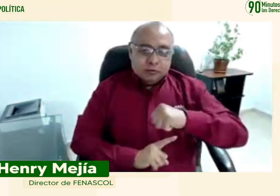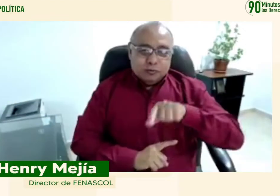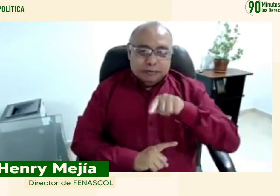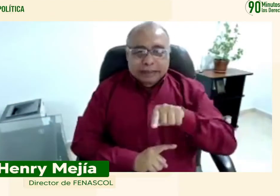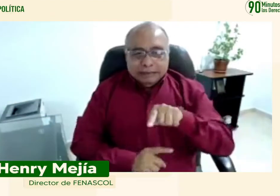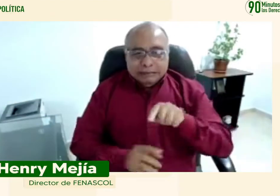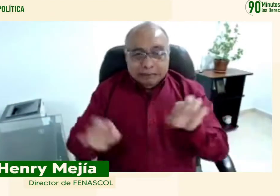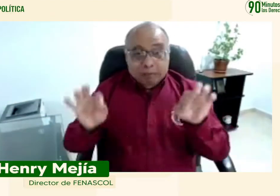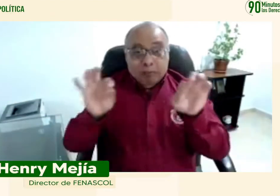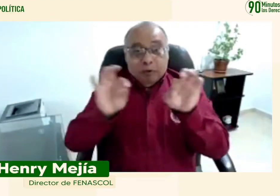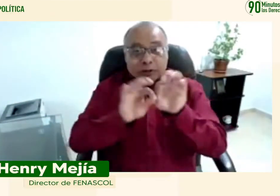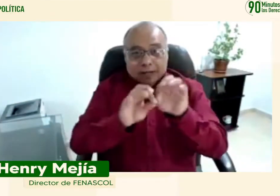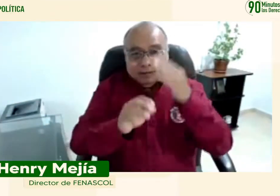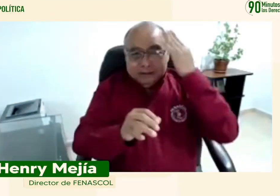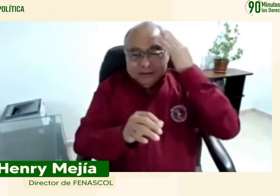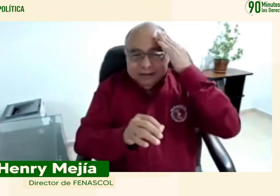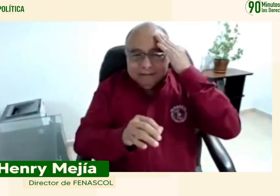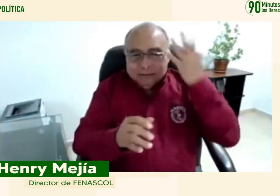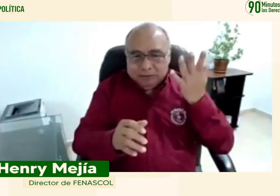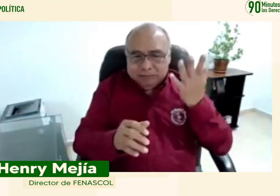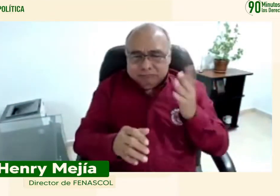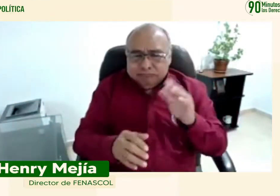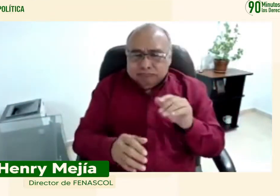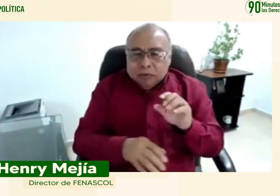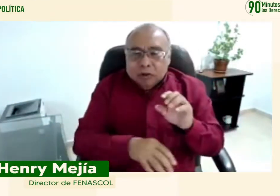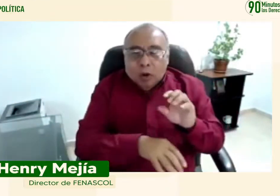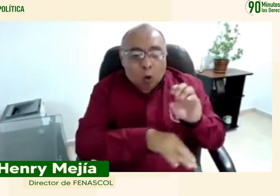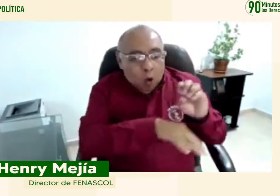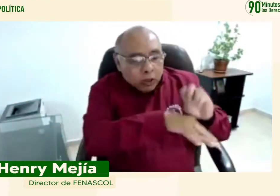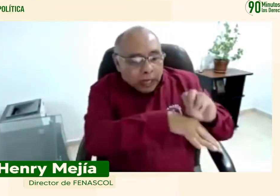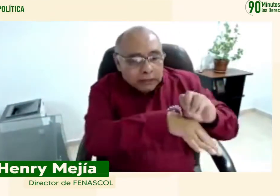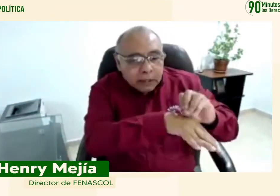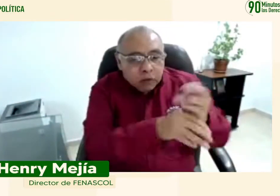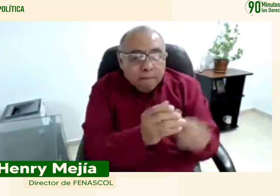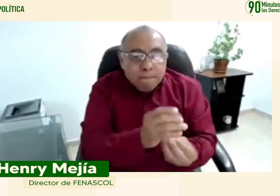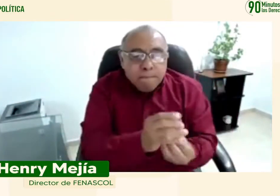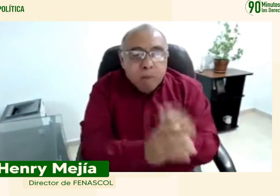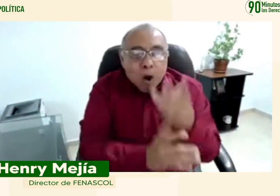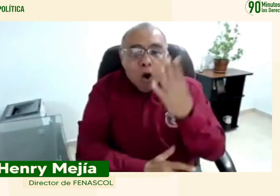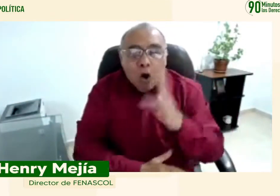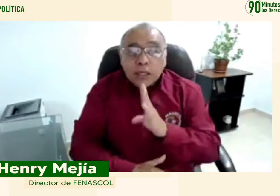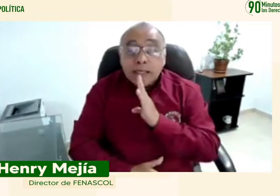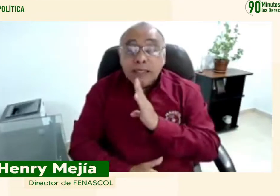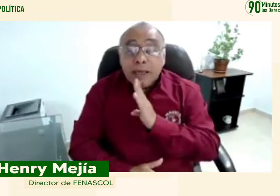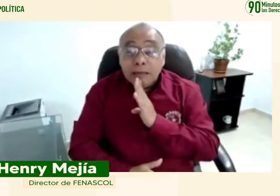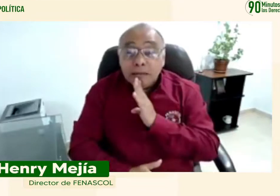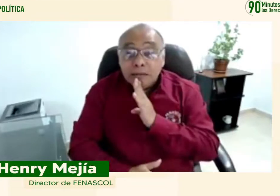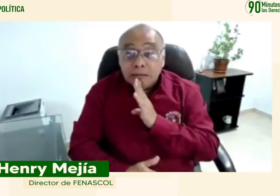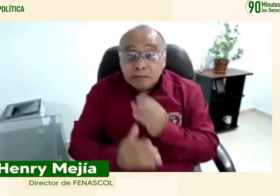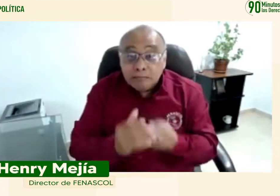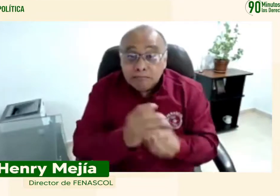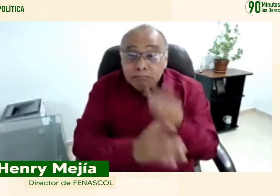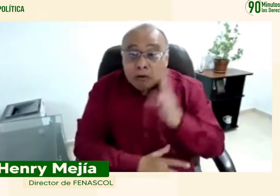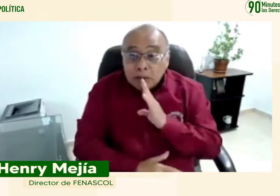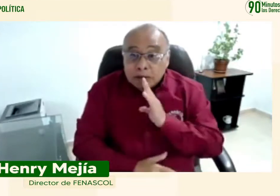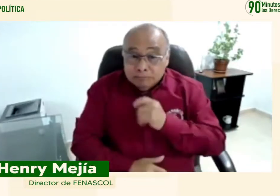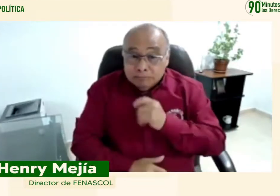estado y sobre lo que menciona la constitución como estado social de derecho entonces las organizaciones son creadas por